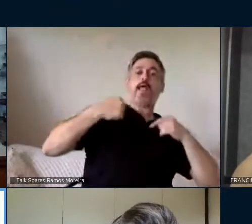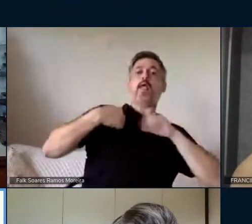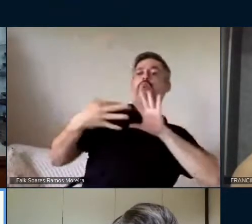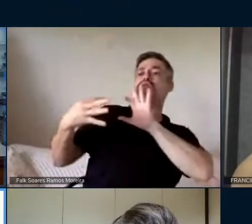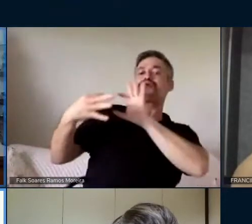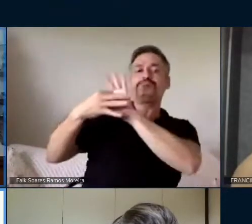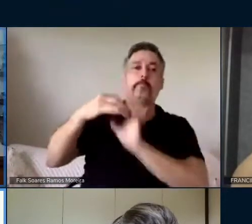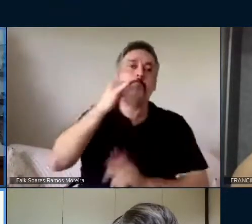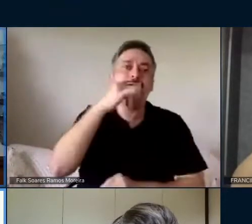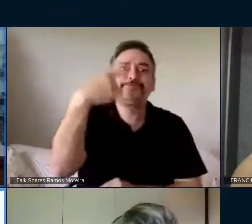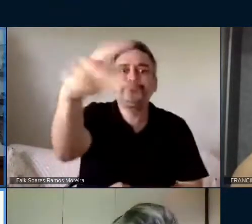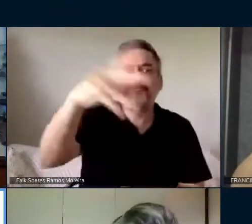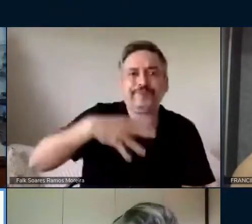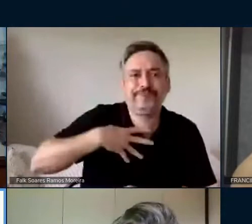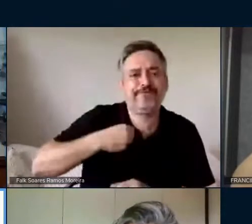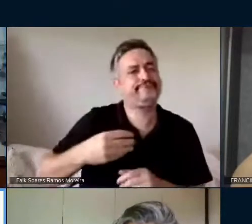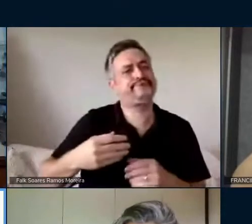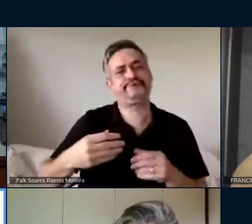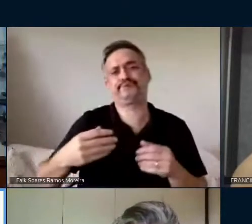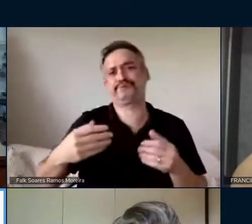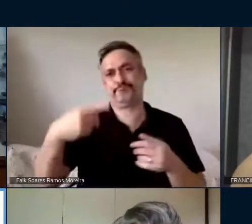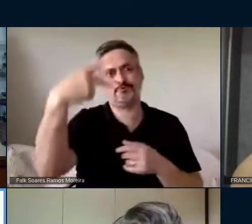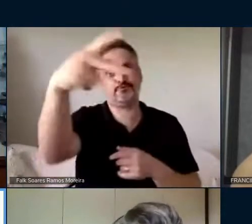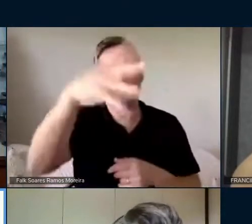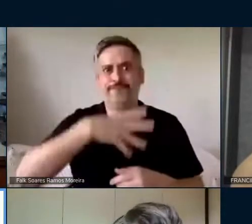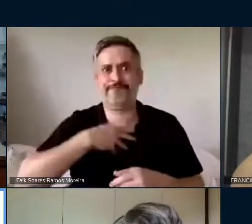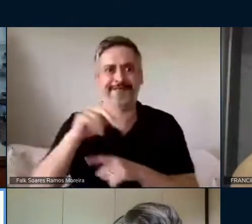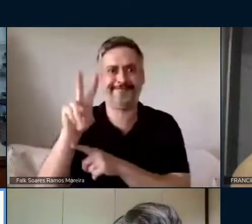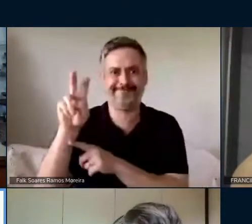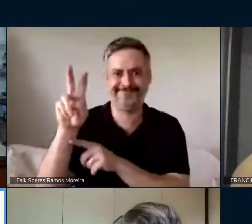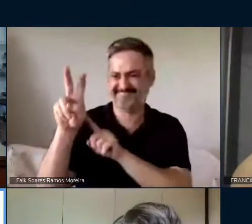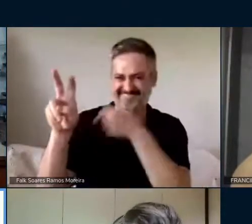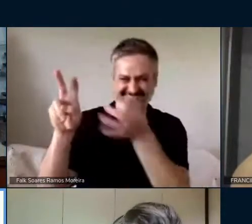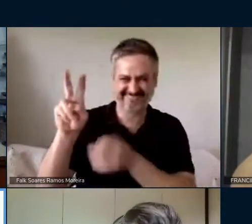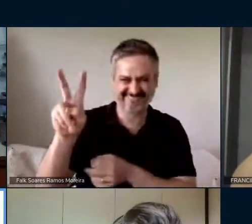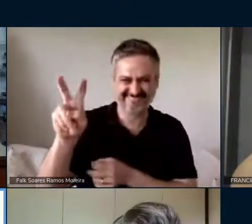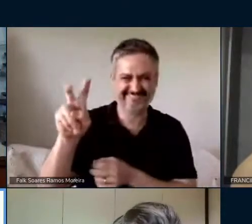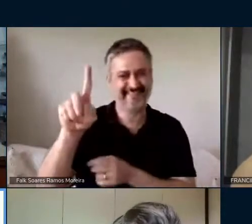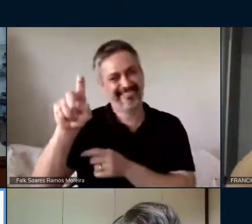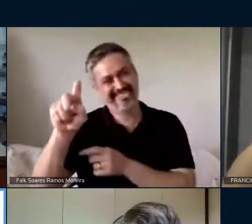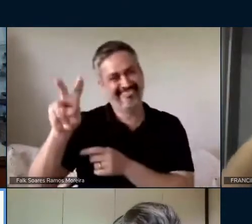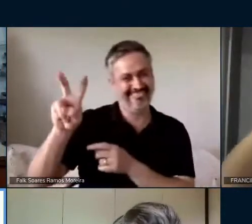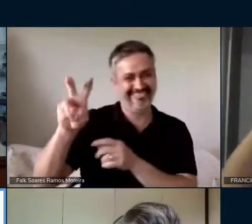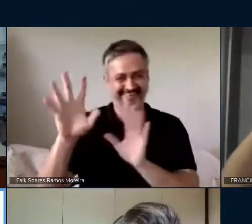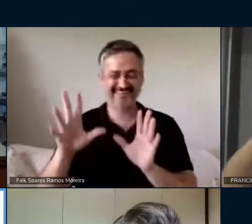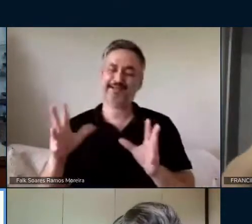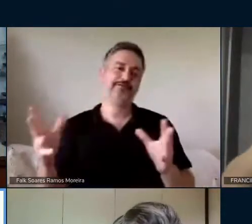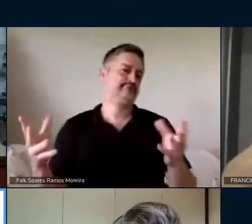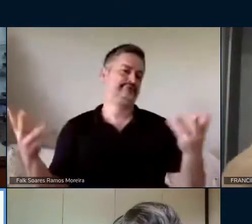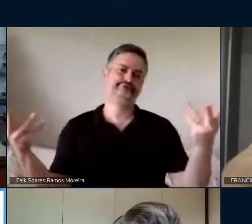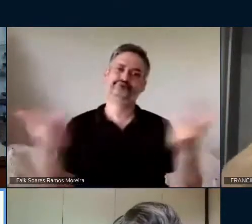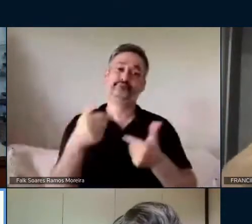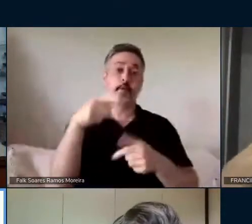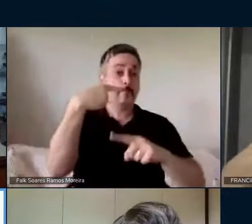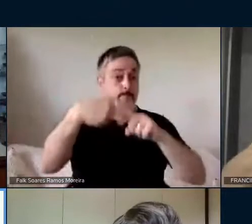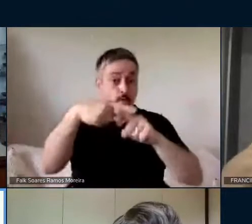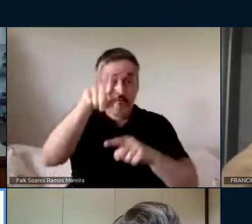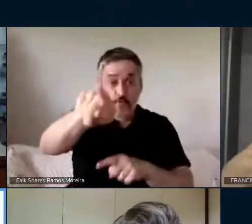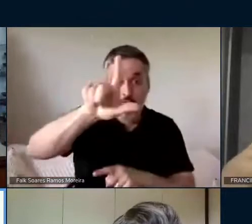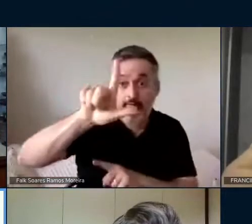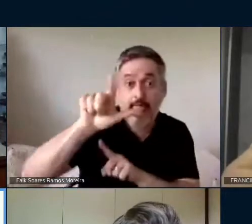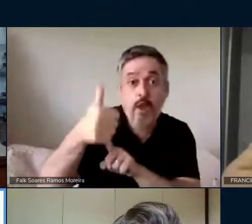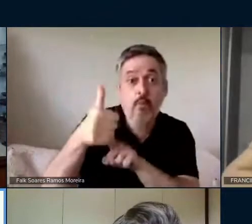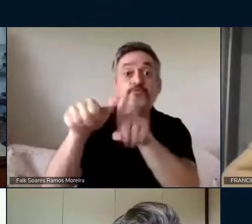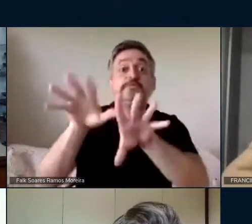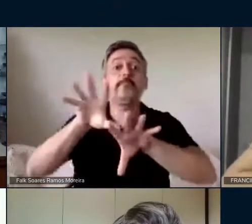língua natural, como, por exemplo, o que você utiliza com as suas filhas é uma estratégia.